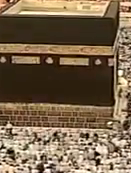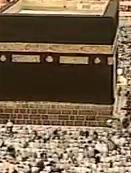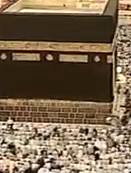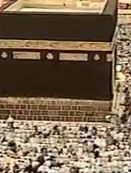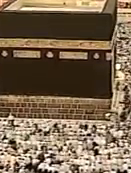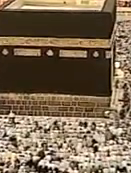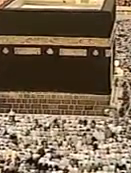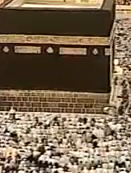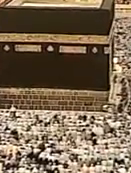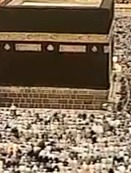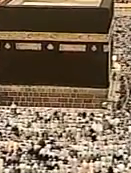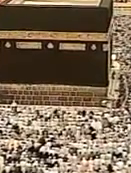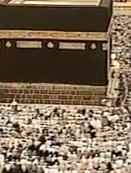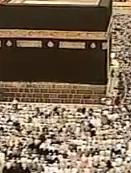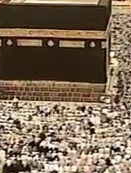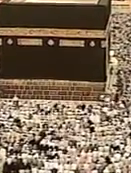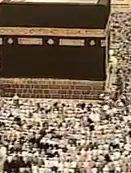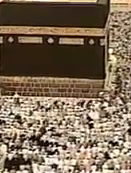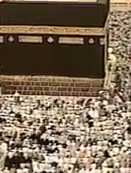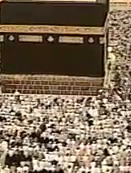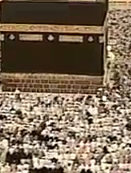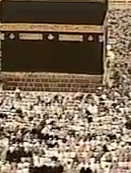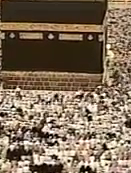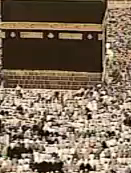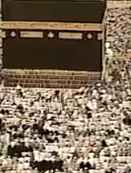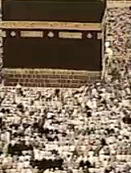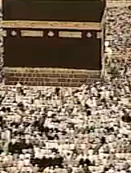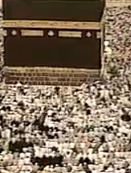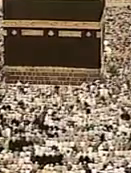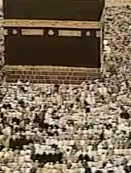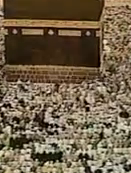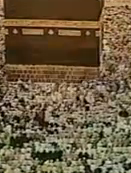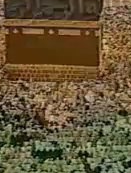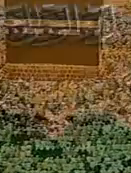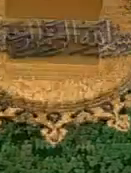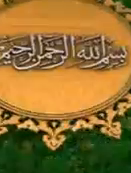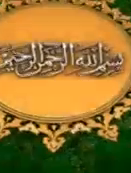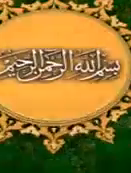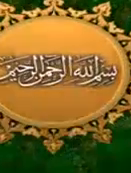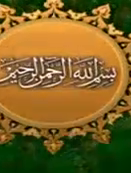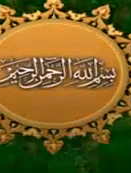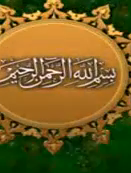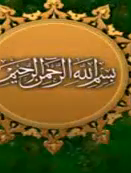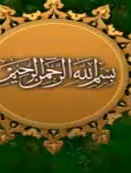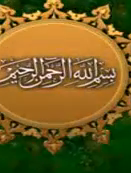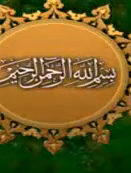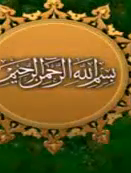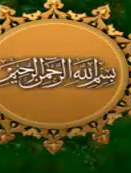فاعوذ باللہ من الشیطان الرجیم بسم اللہ الرحمن